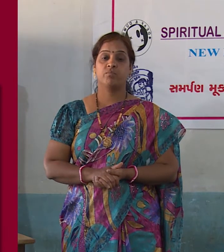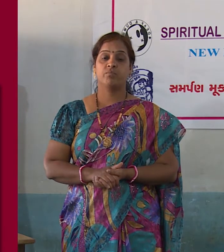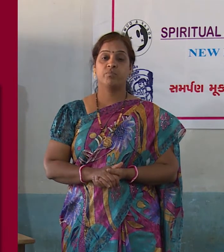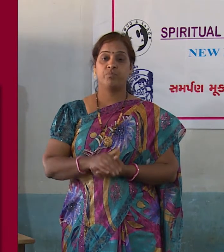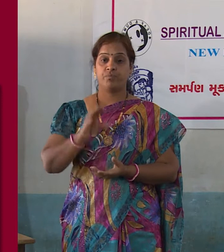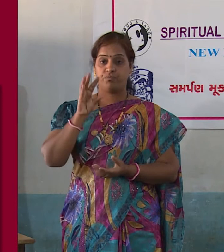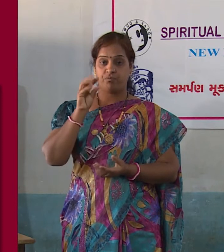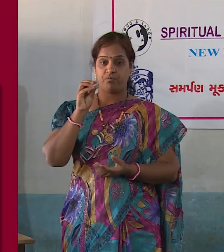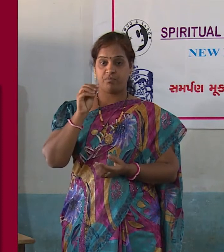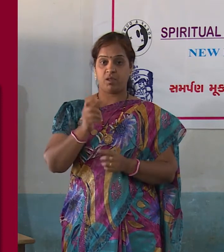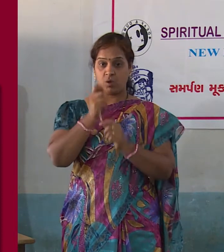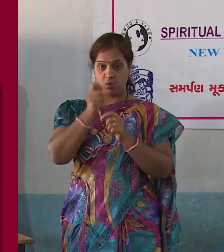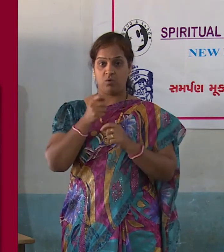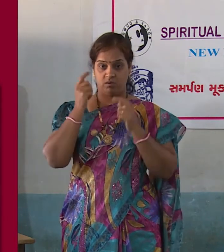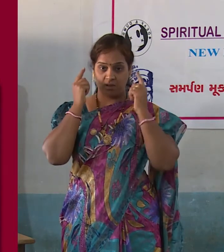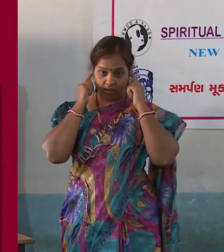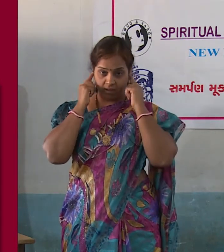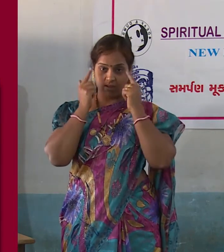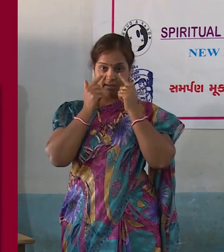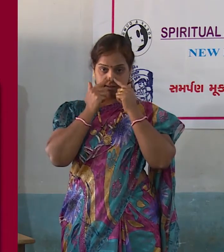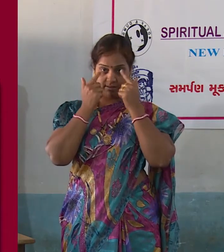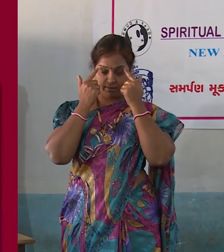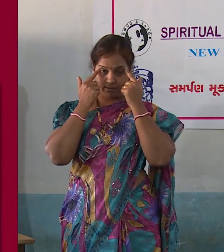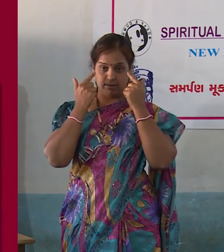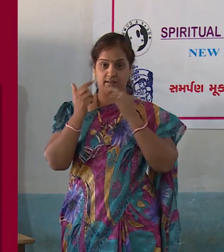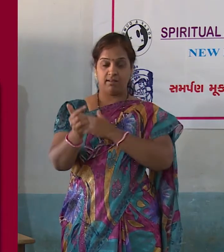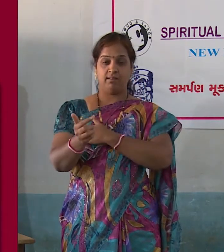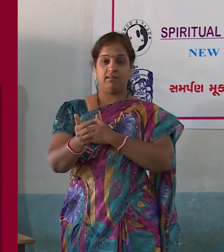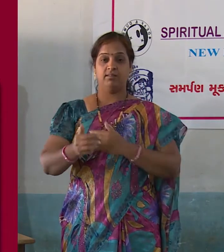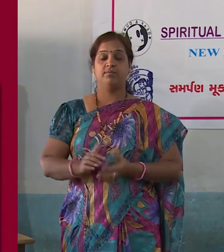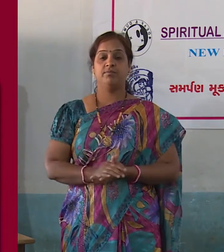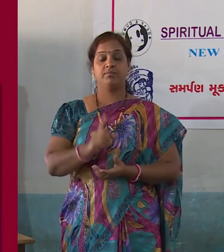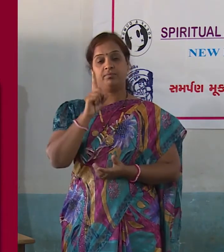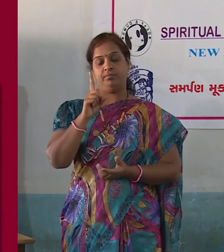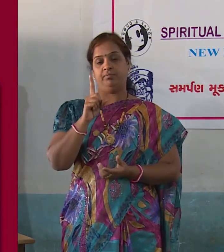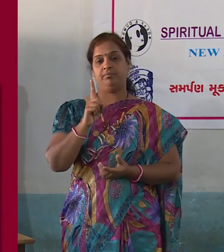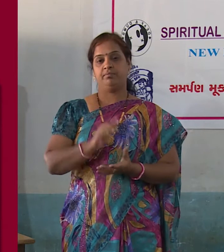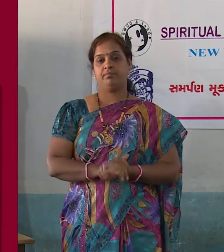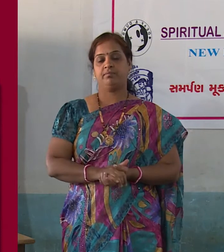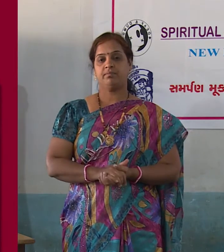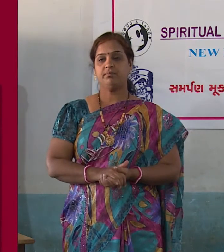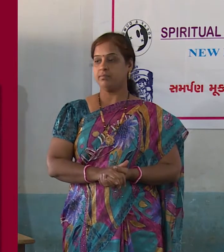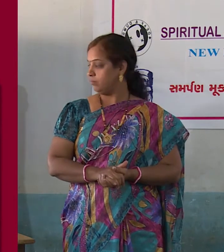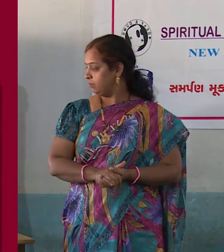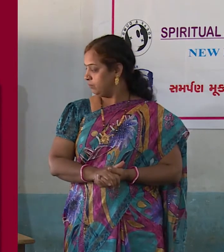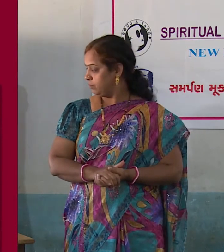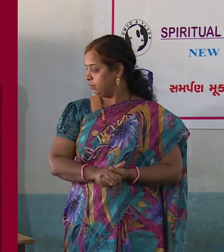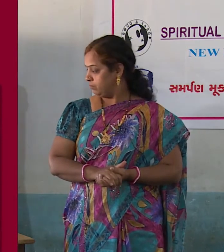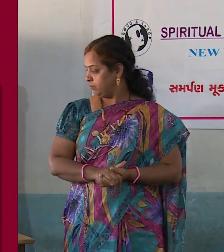घोड़े तो ये शरीर के कर्म इंद्रियां, और एक घोड़ा दिखाया है जो कि